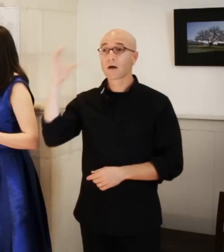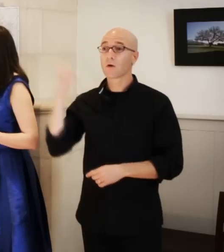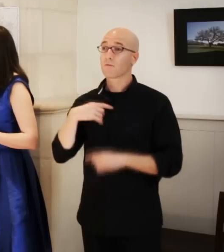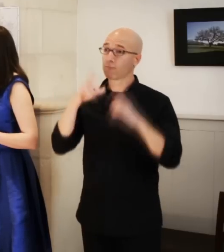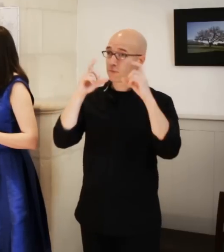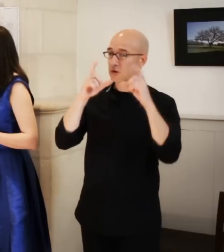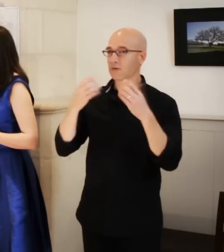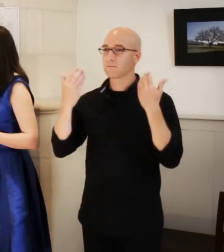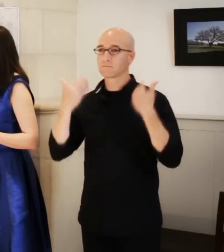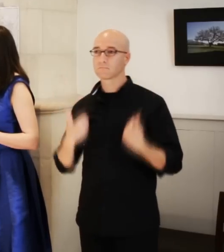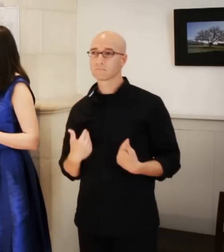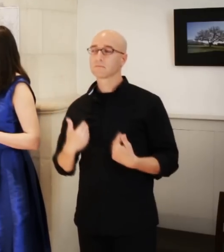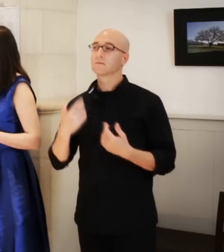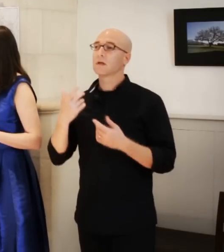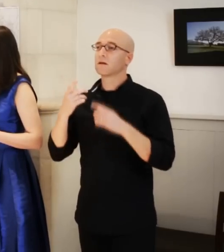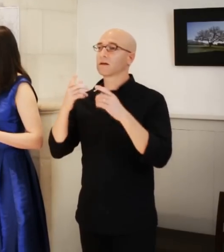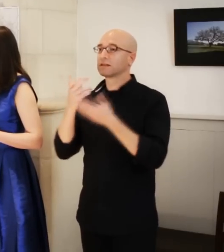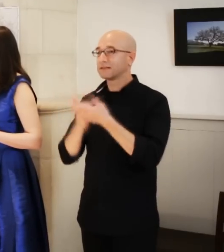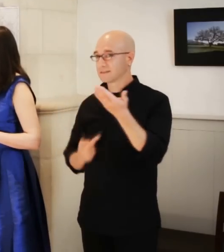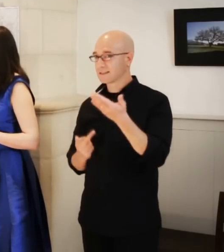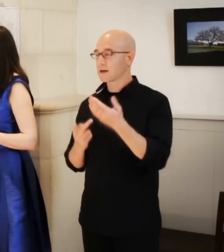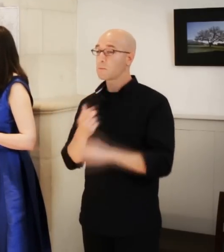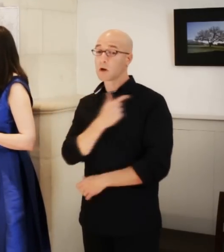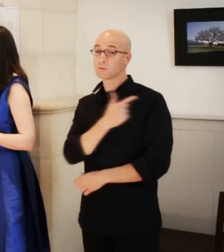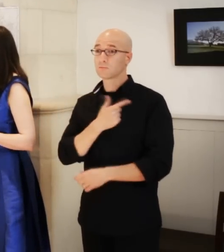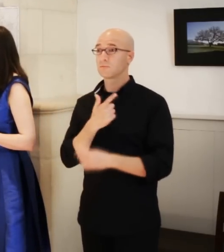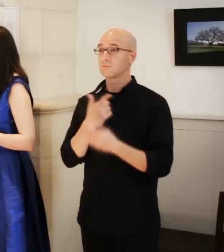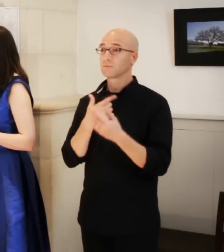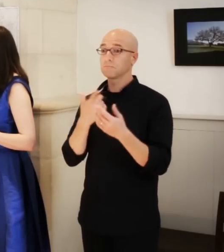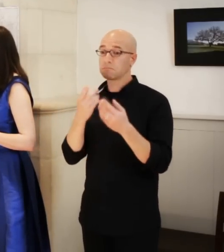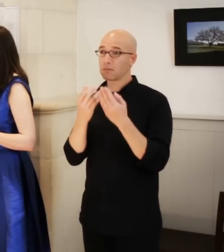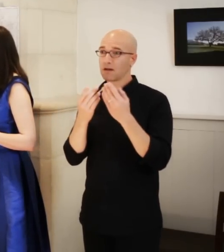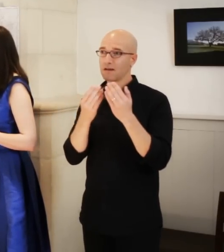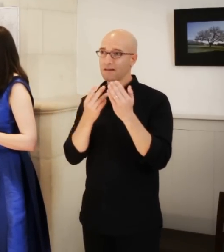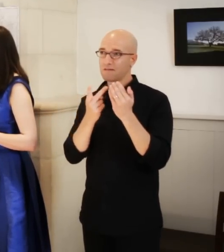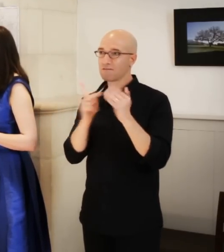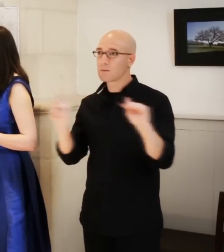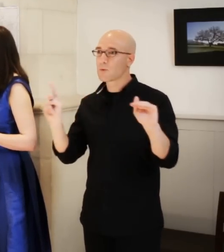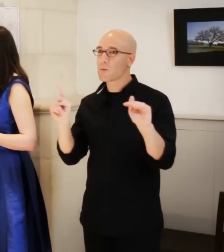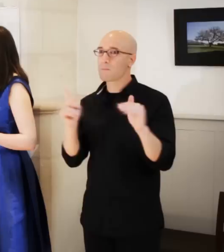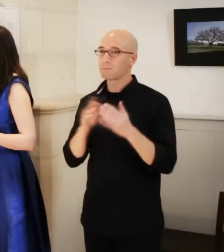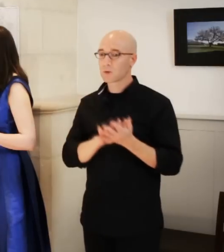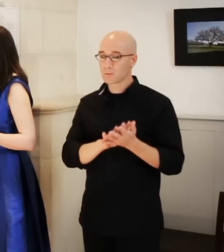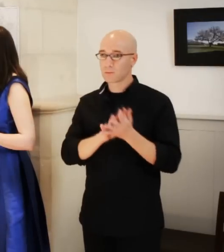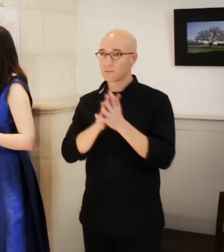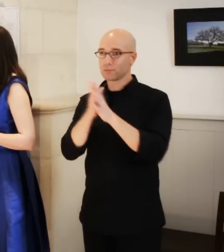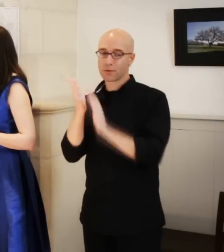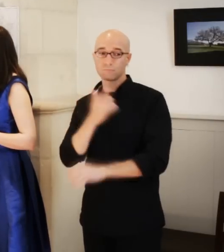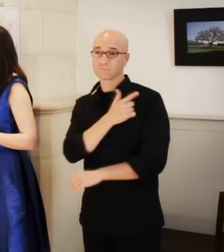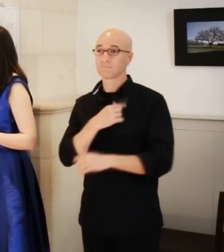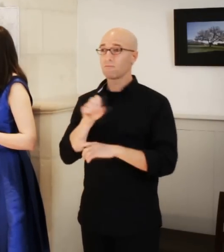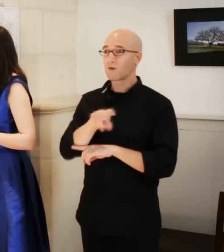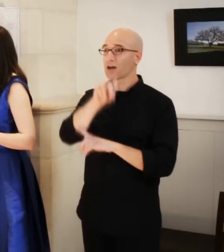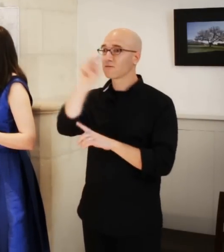dit. Et donc ça évolue en fonction de nos voyages ou de nos résidences de travail. Et chaque fois qu'on va travailler